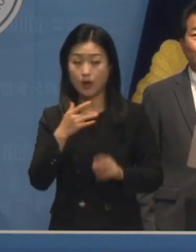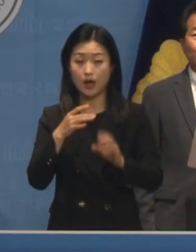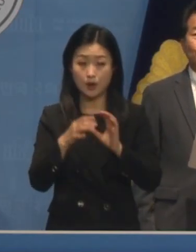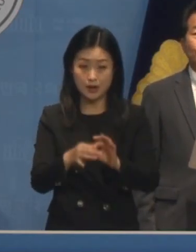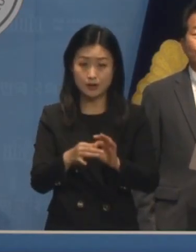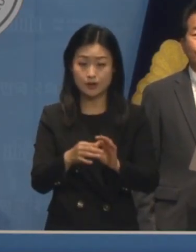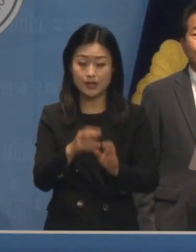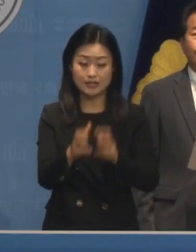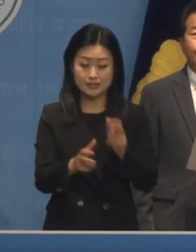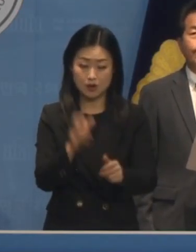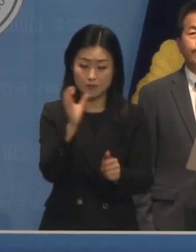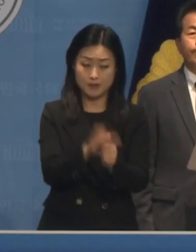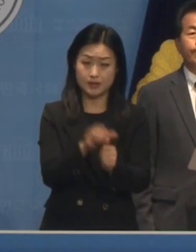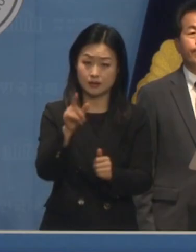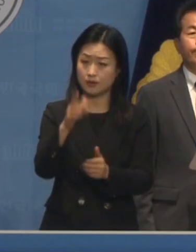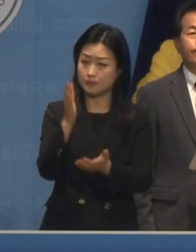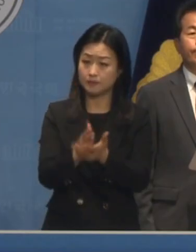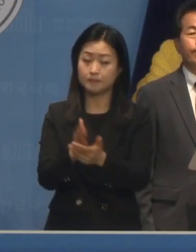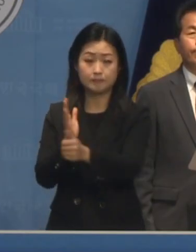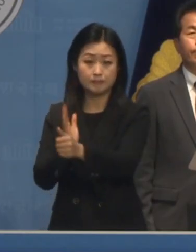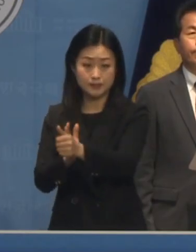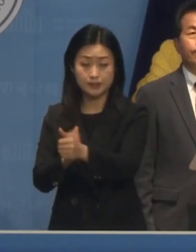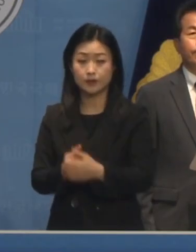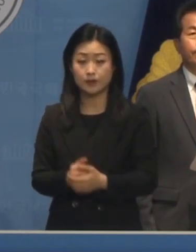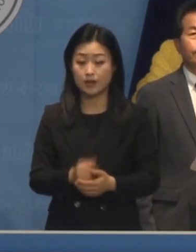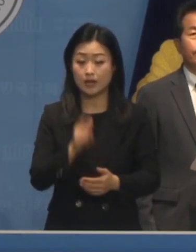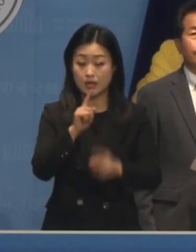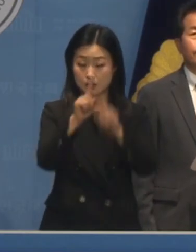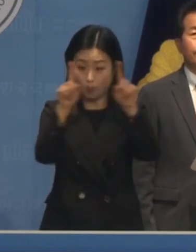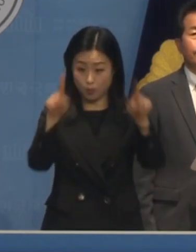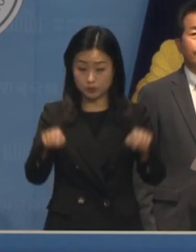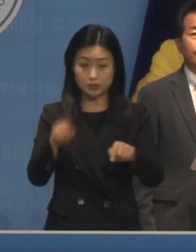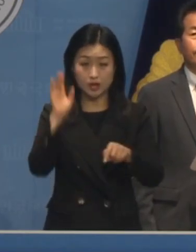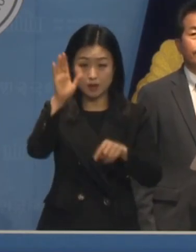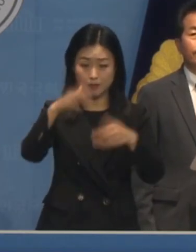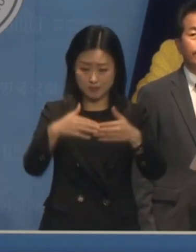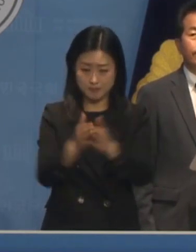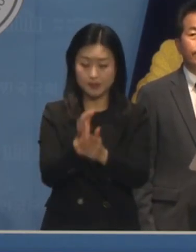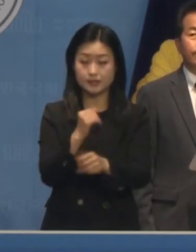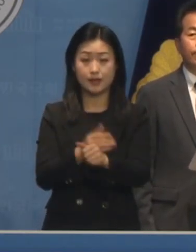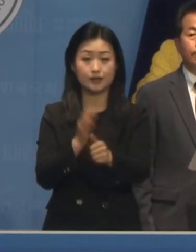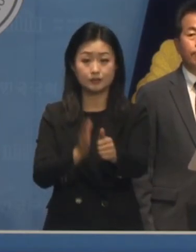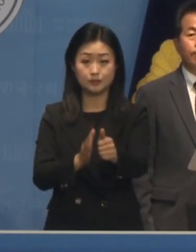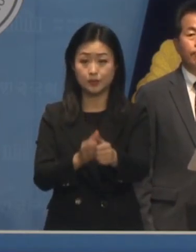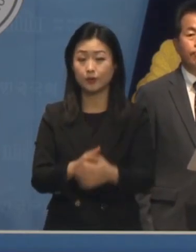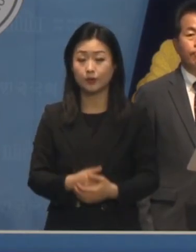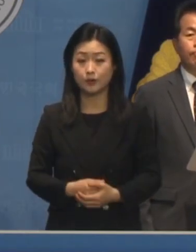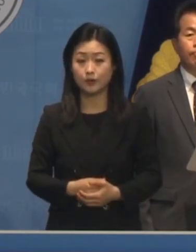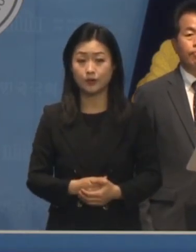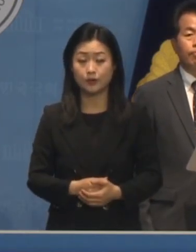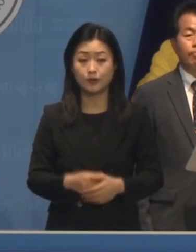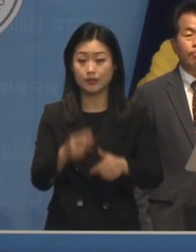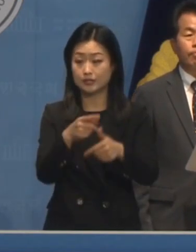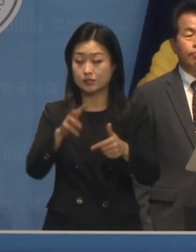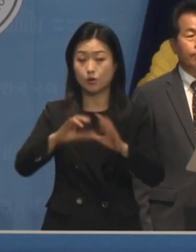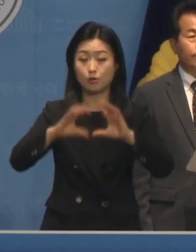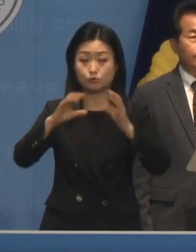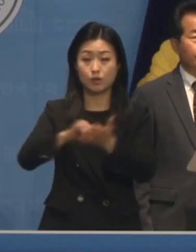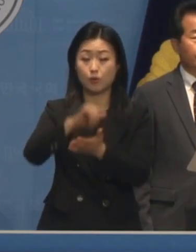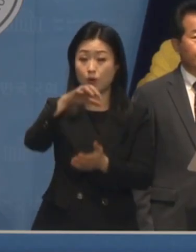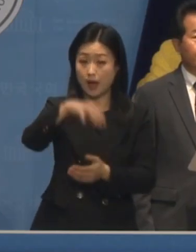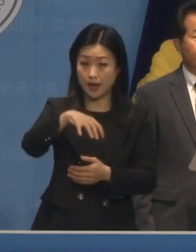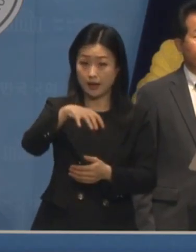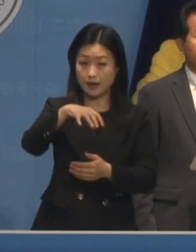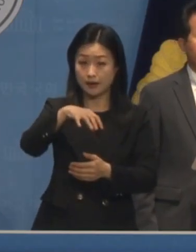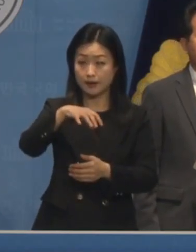개선 및 자회사 경전 강화방안 보호소는 전면 폐기되어야 합니다 인천국제 공은